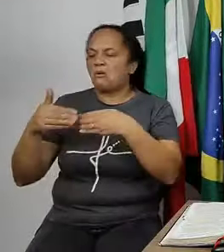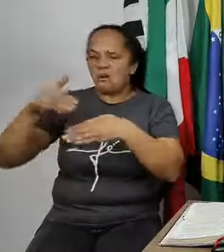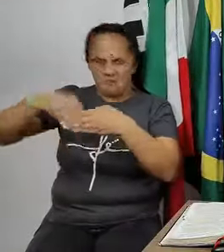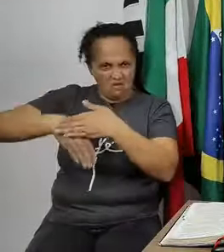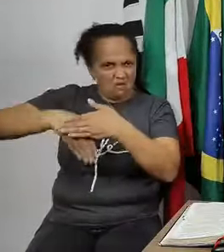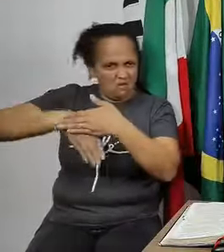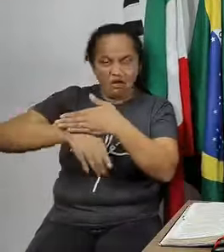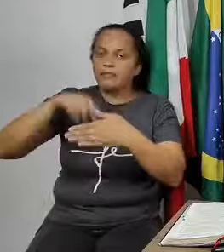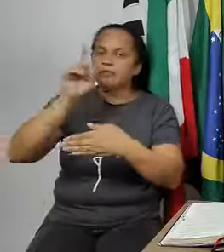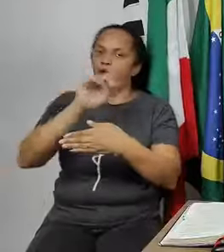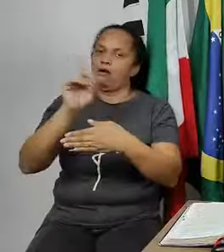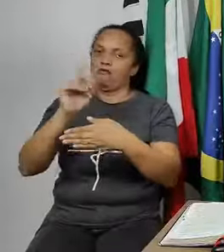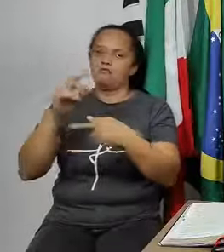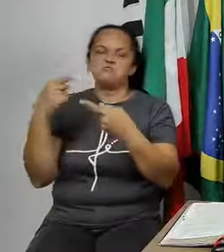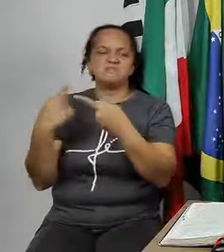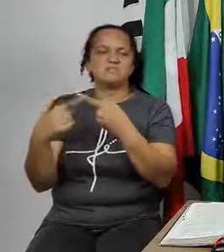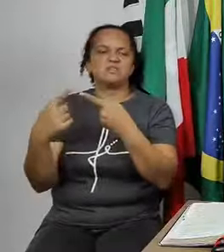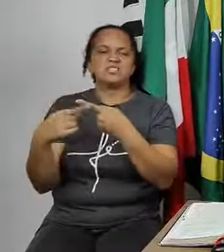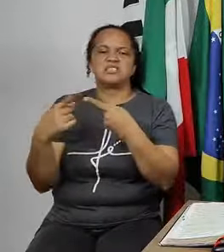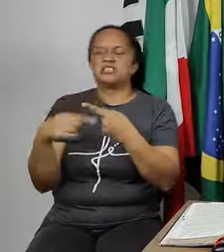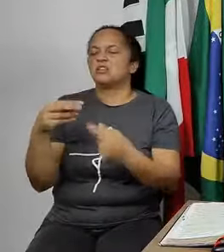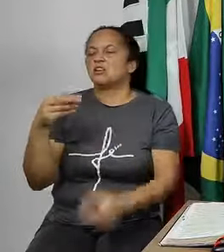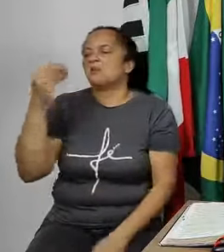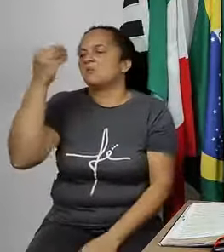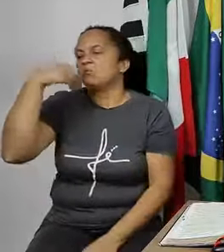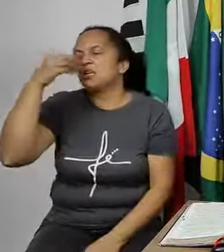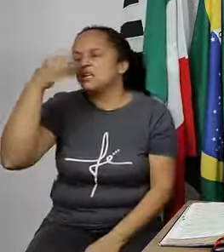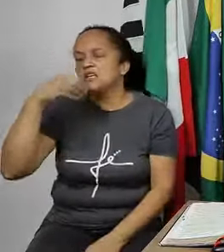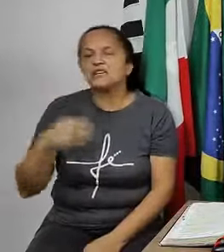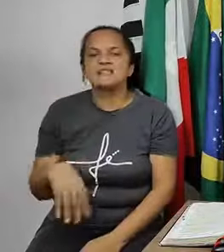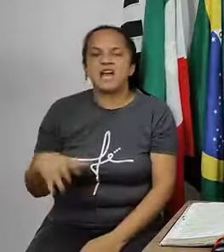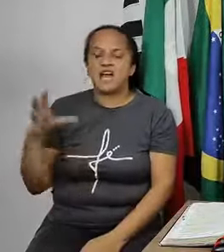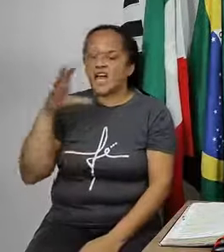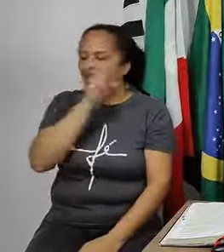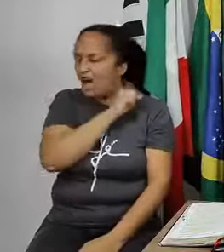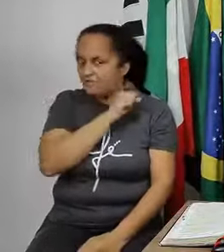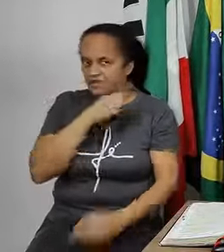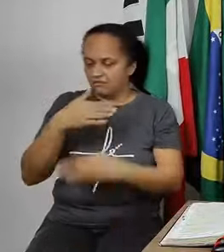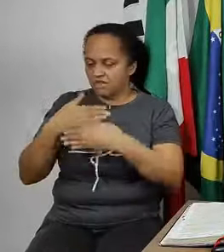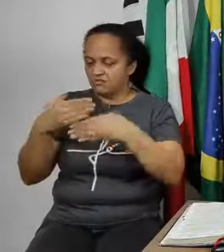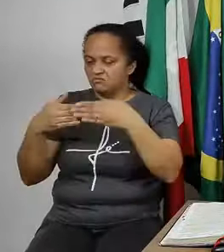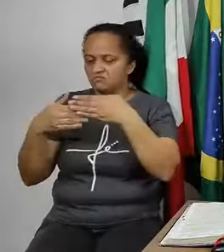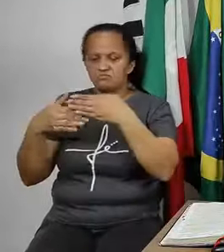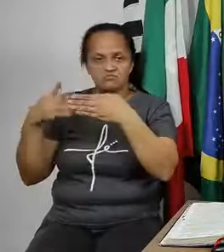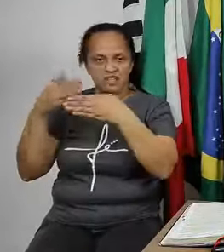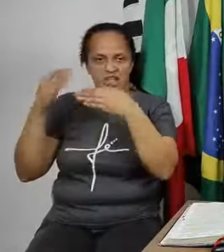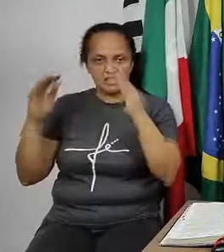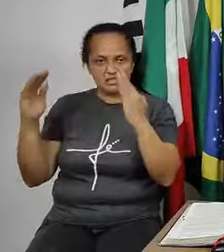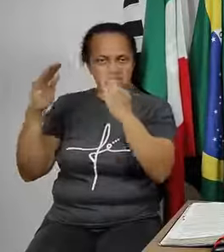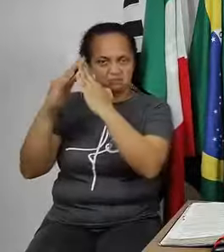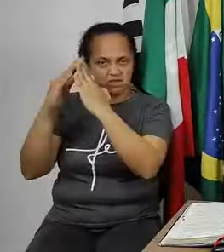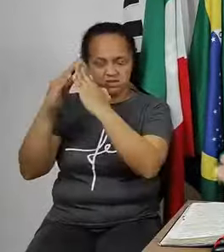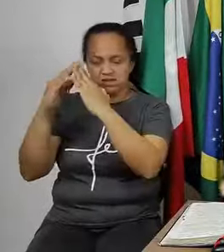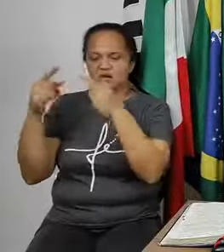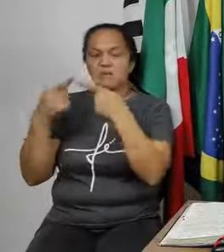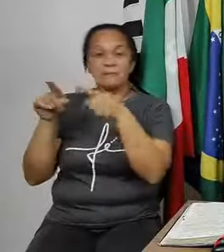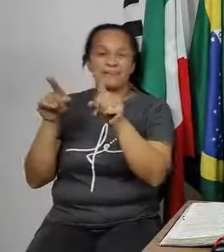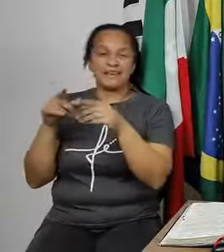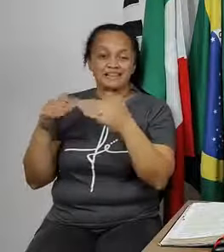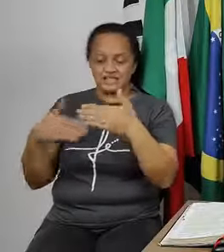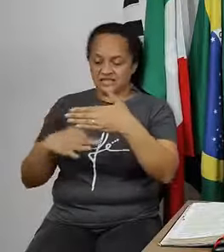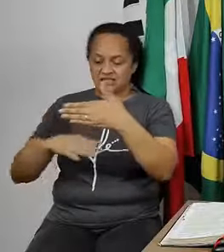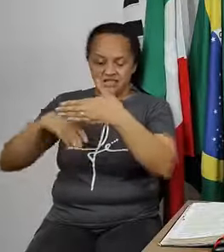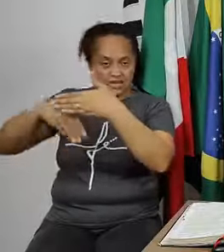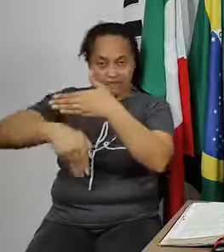a casa rapidamente, bem mais barato e bem mais rápido, só que sem alicerces, sobre a